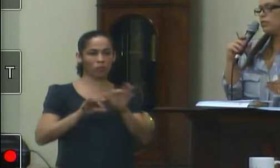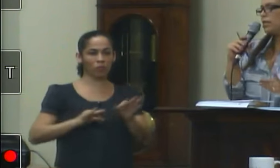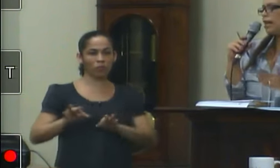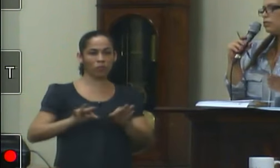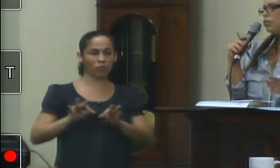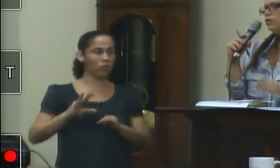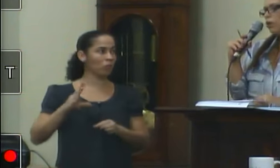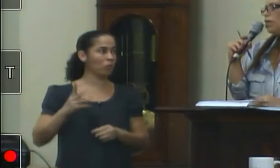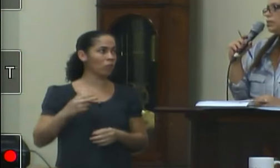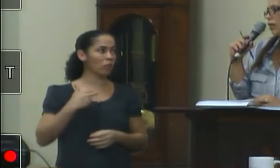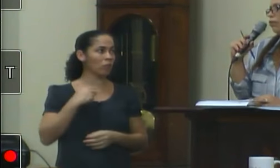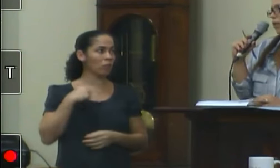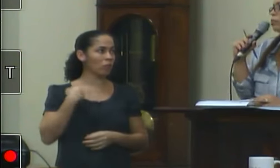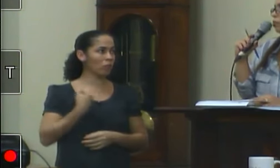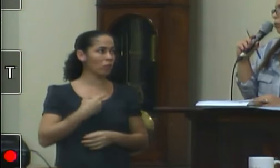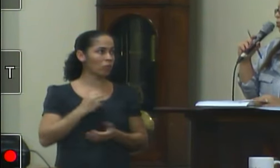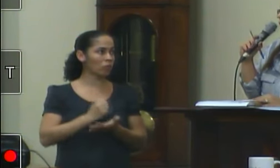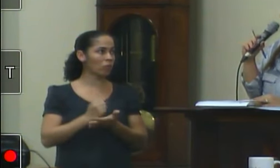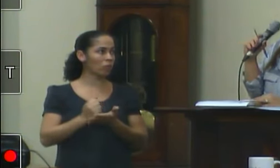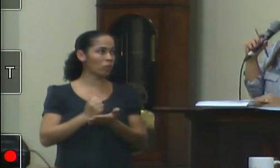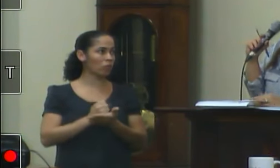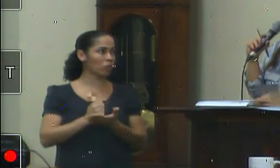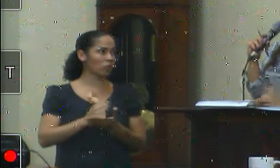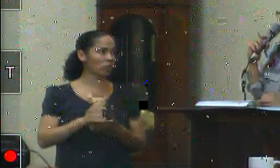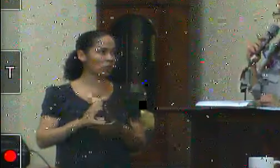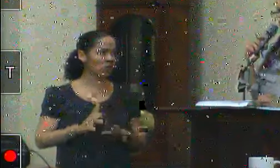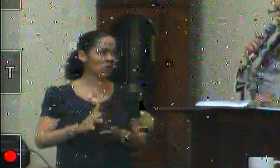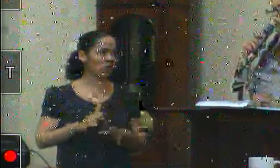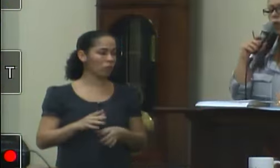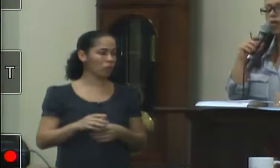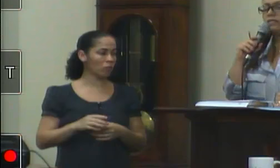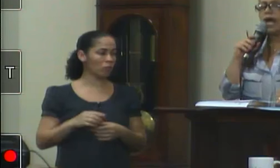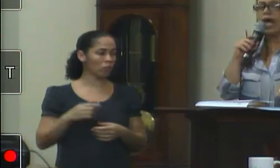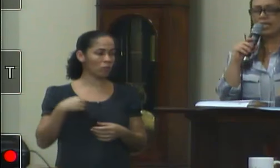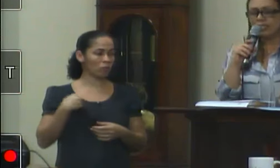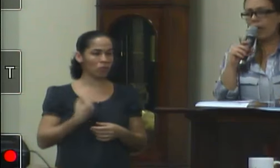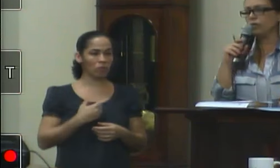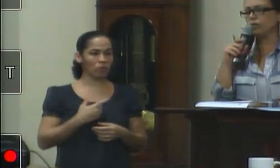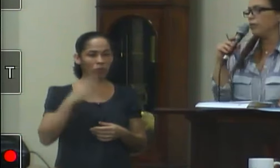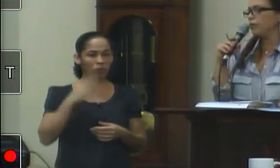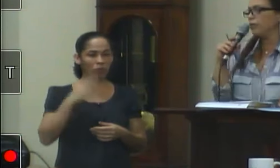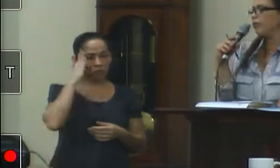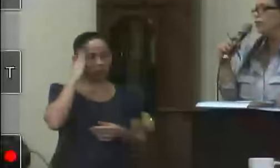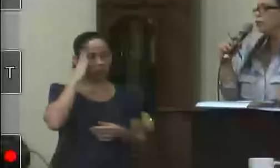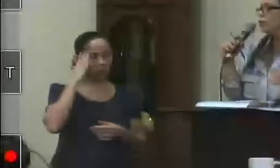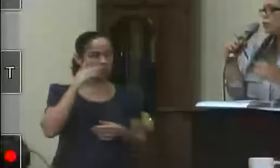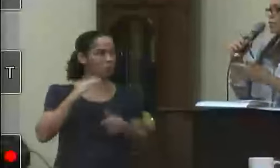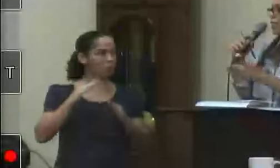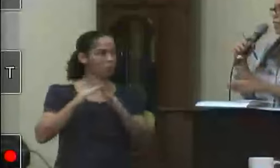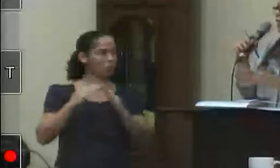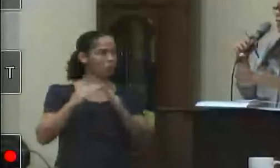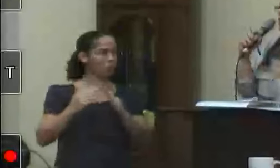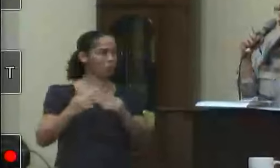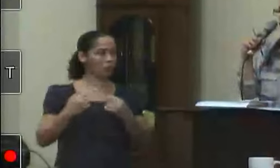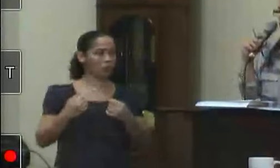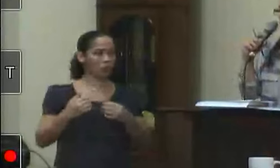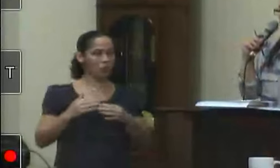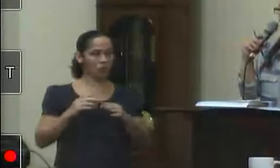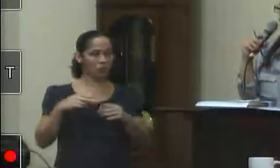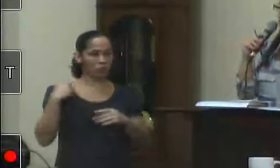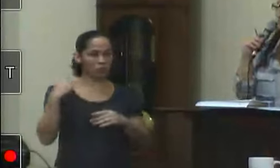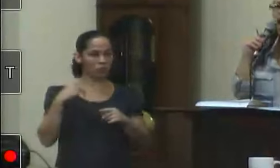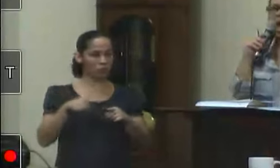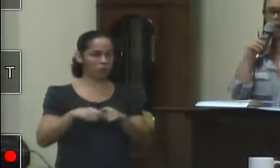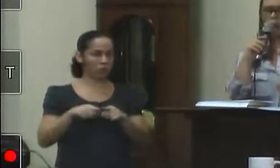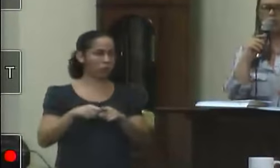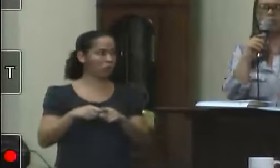o processo, nós não vamos concluir. Isso respalda nós, respalda a Câmara de Vereadores, pois na lei nós